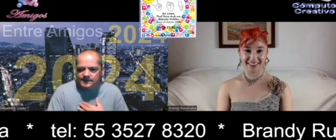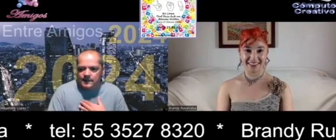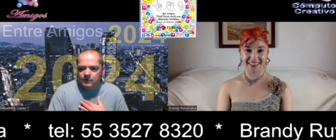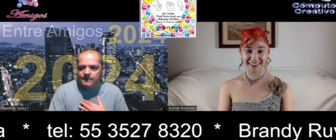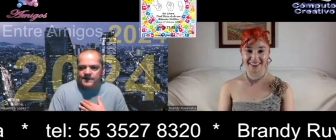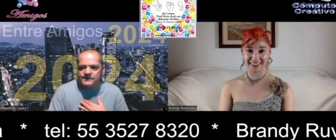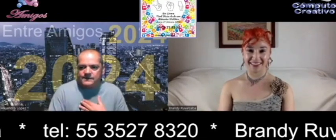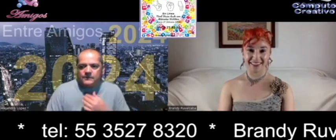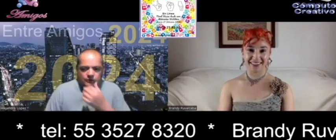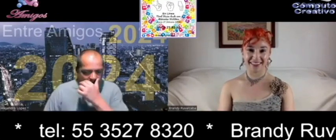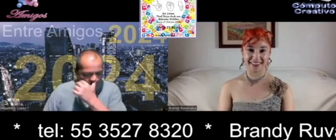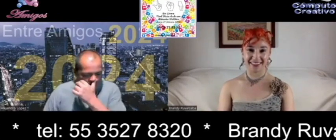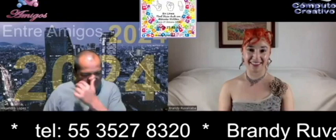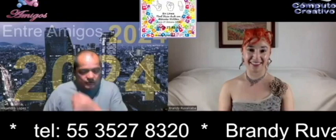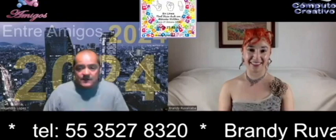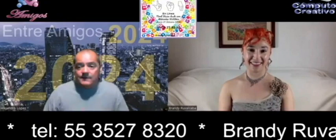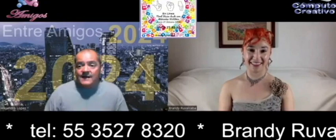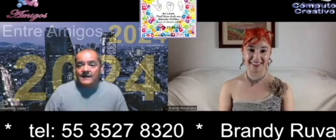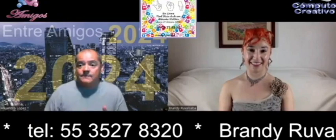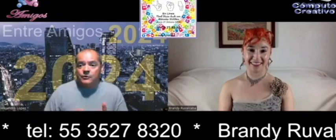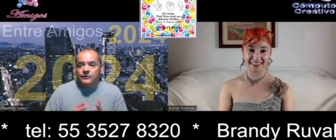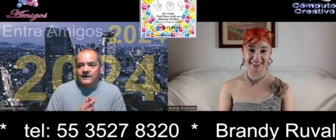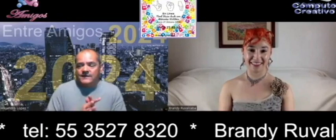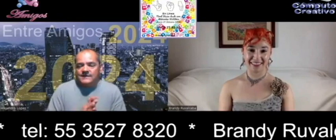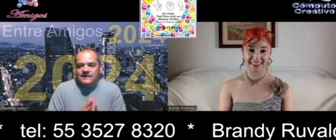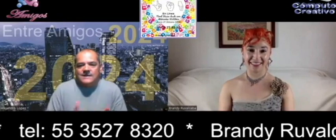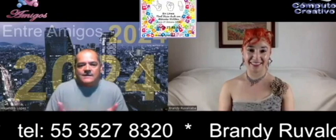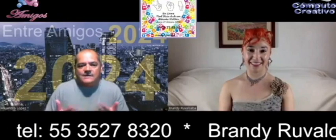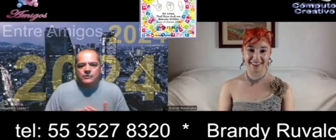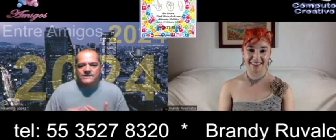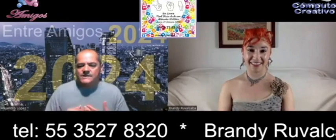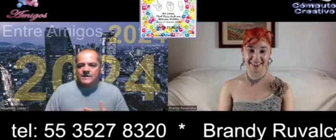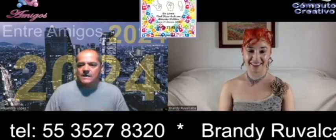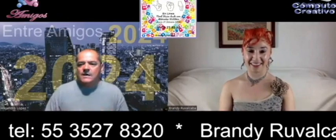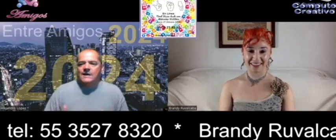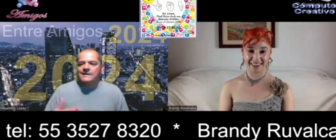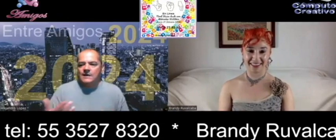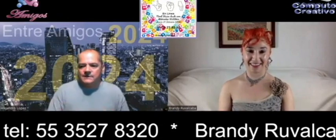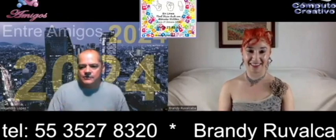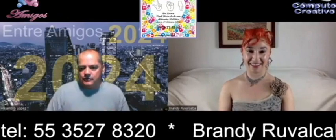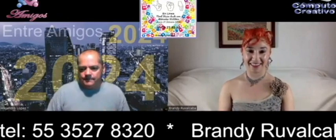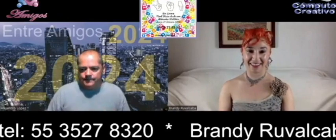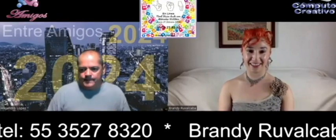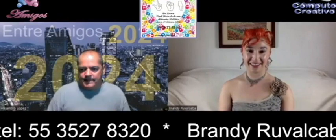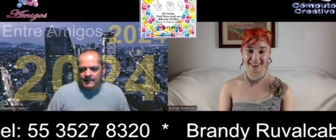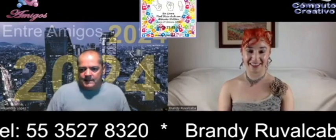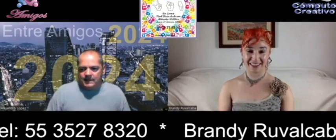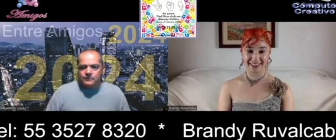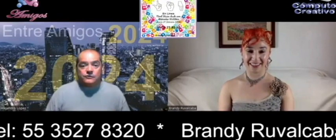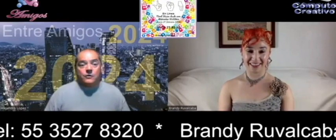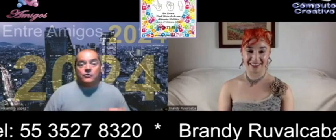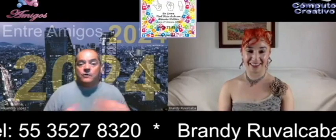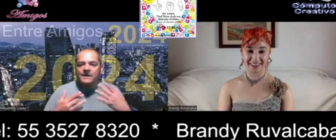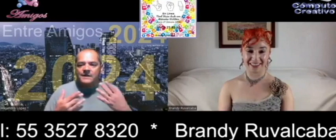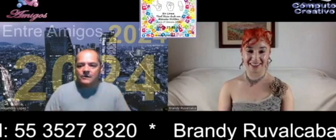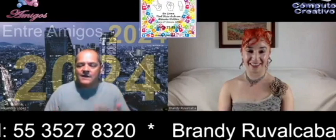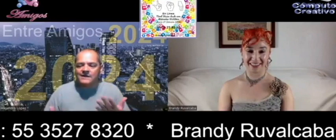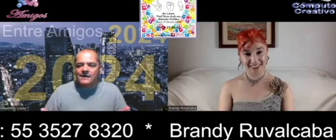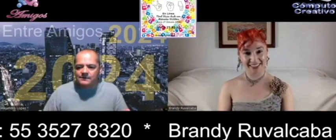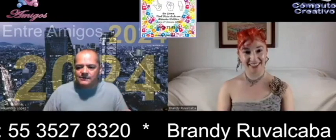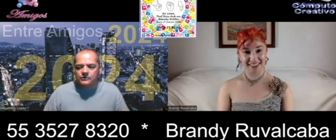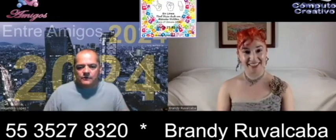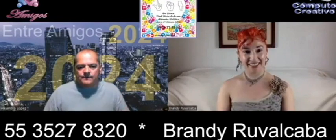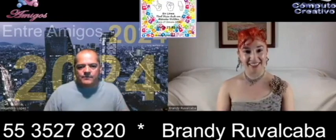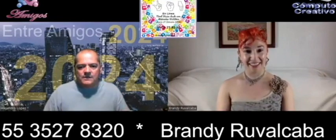poner nombres. Yo me acuerdo que nos daba el ejemplo de que decía, es que antes no existía la televisión. Entonces, cuando inventaron